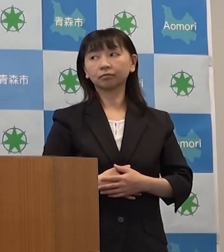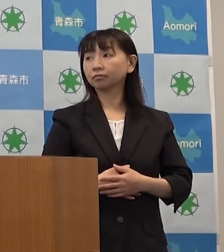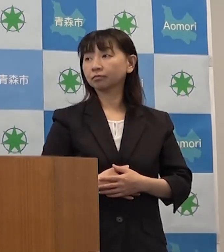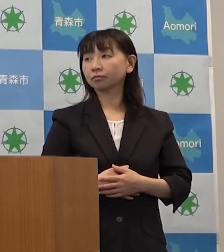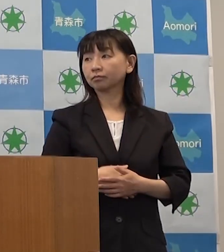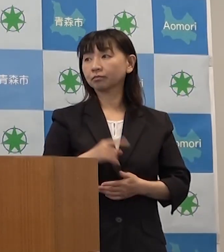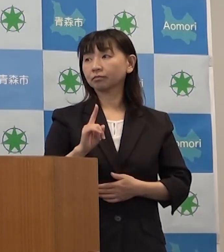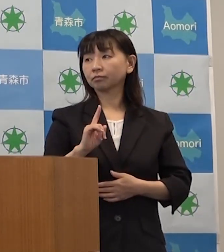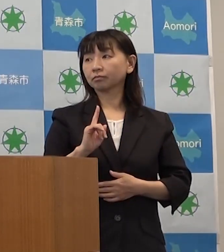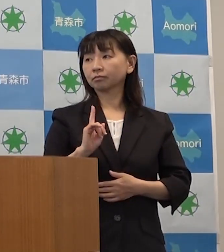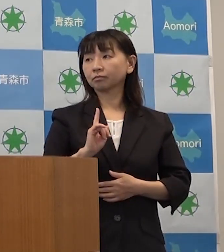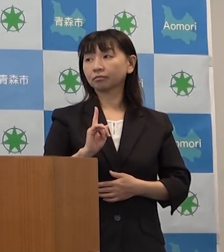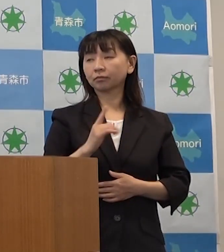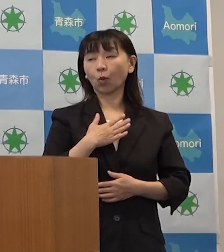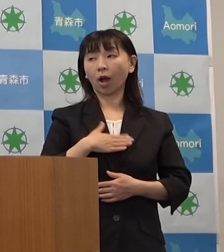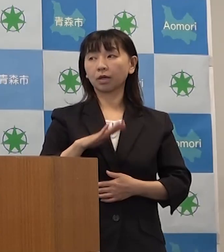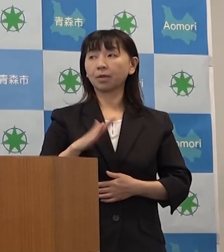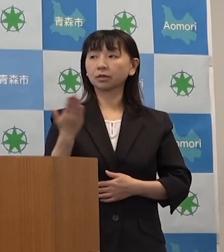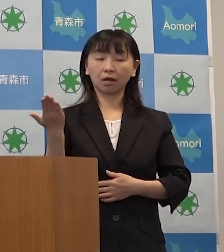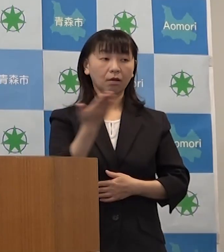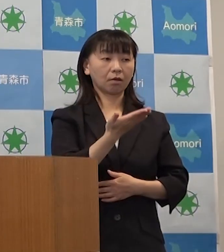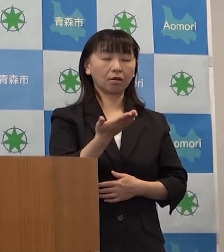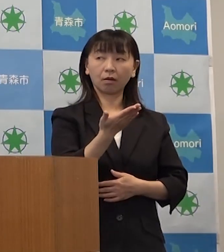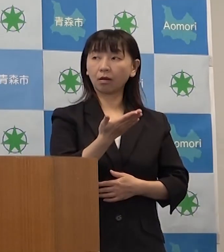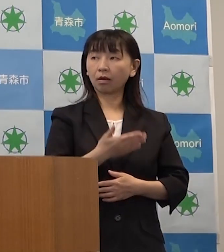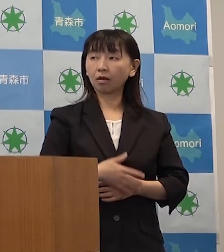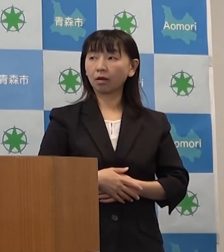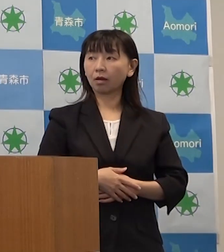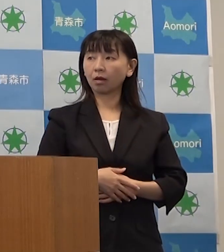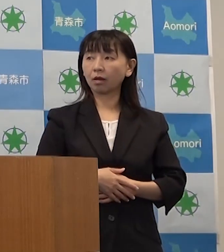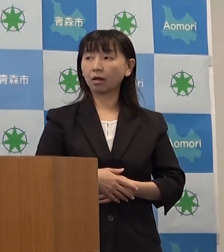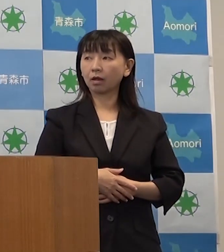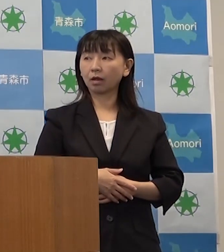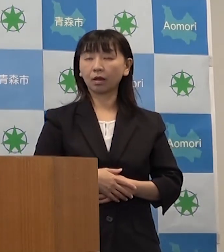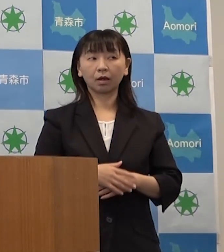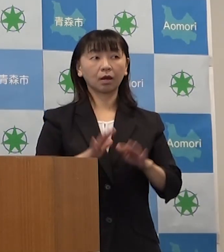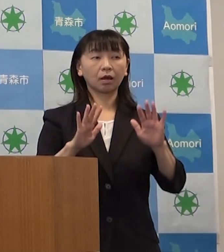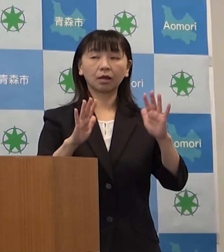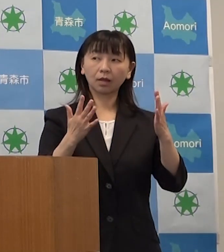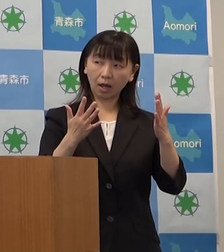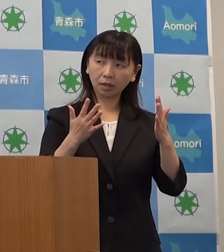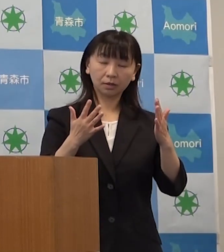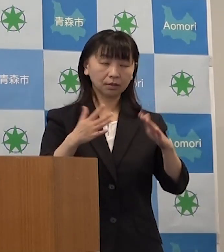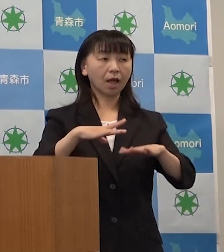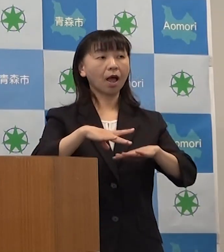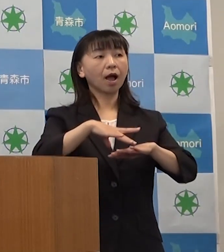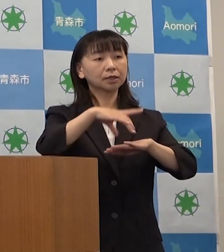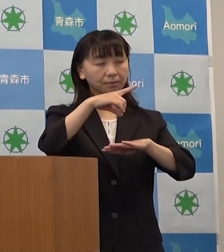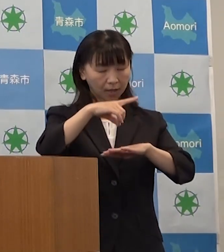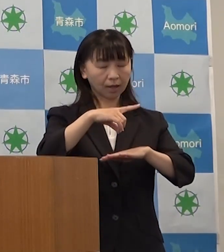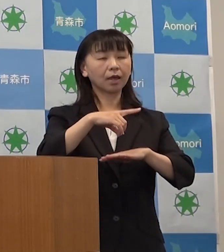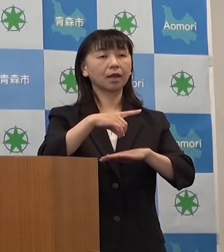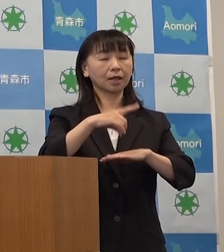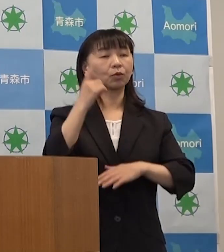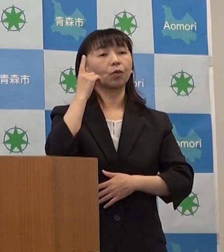どなたか分かりますか。 いらっしゃらない。 初めて、 はい、